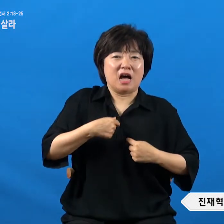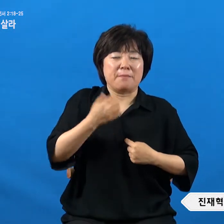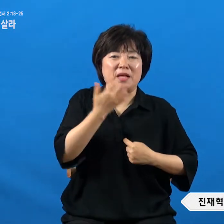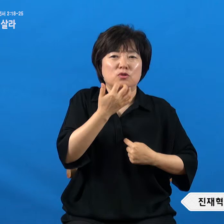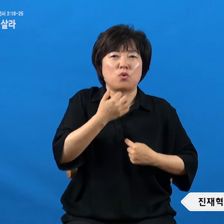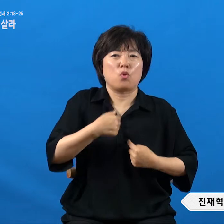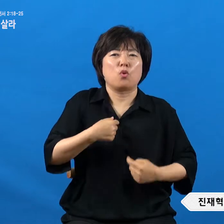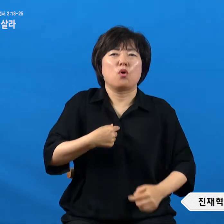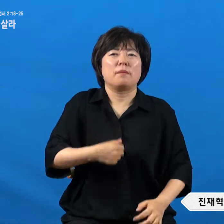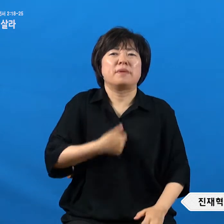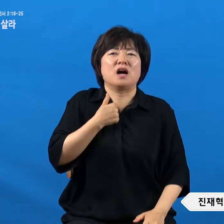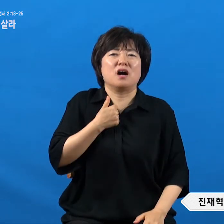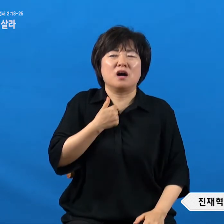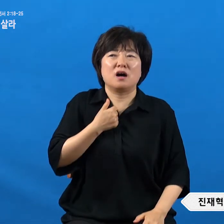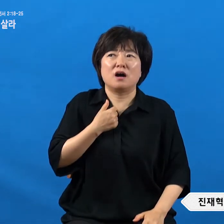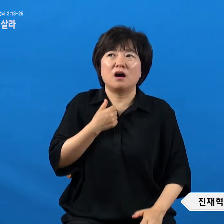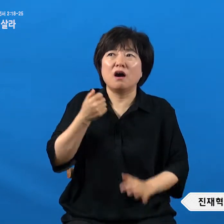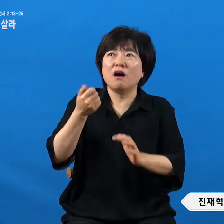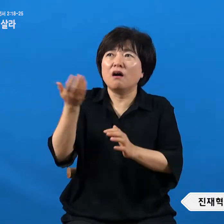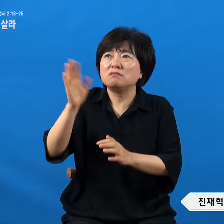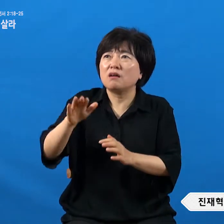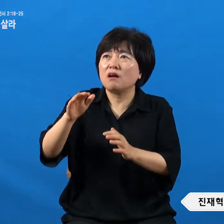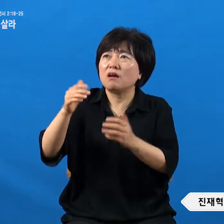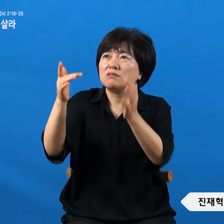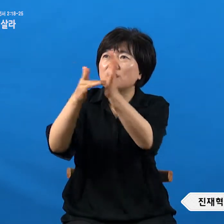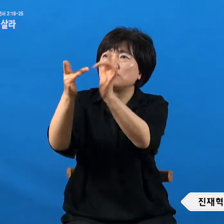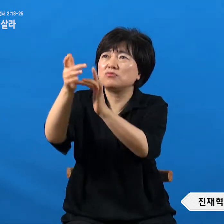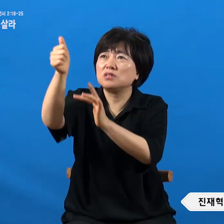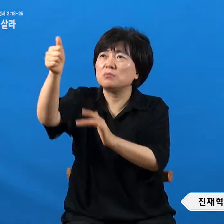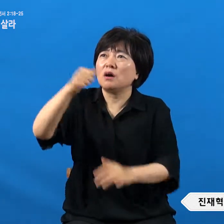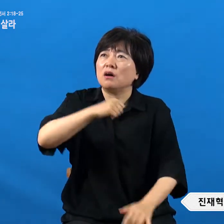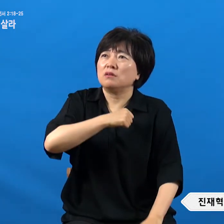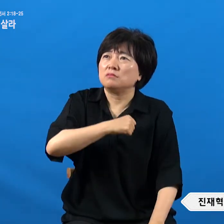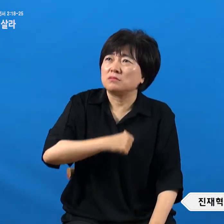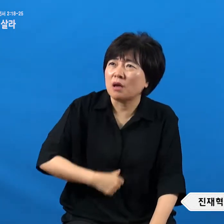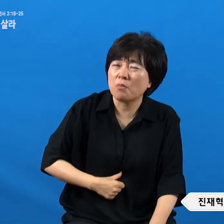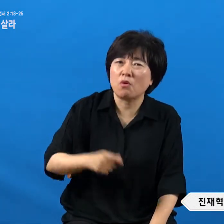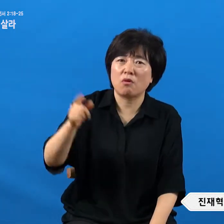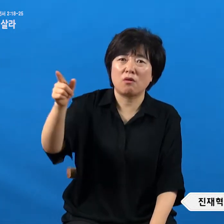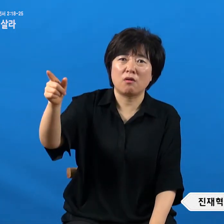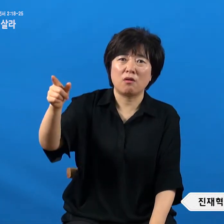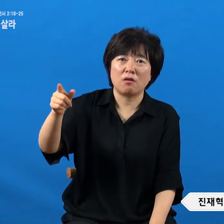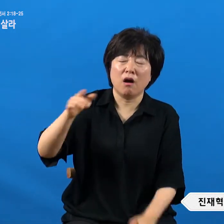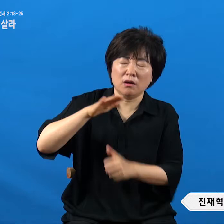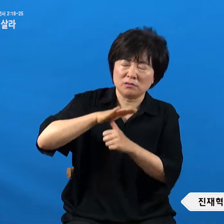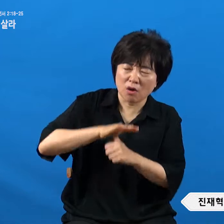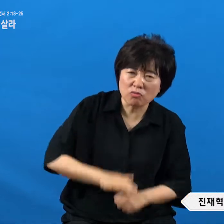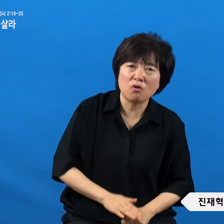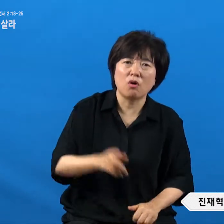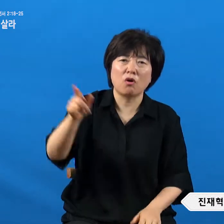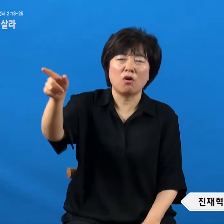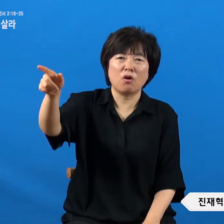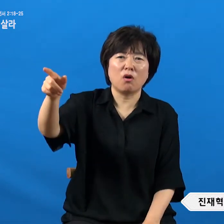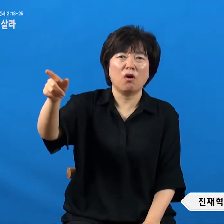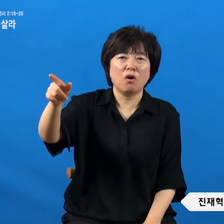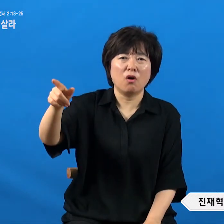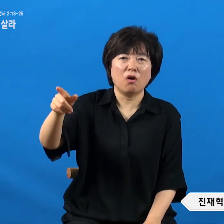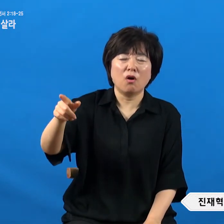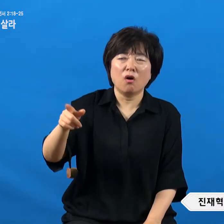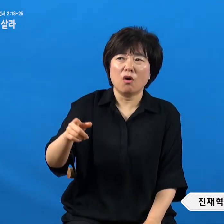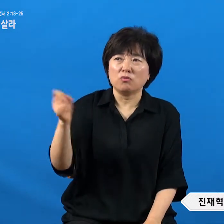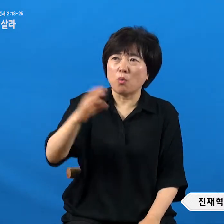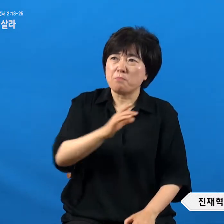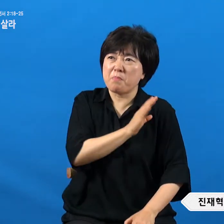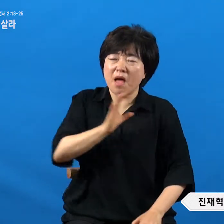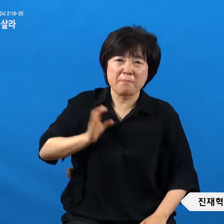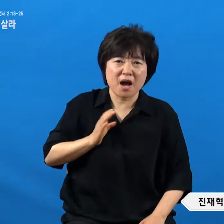인내하셨습니다. 참으셨습니다. 견디셨습니다. 대적하지 아니하시고 배반하고